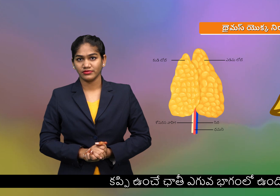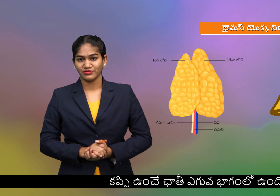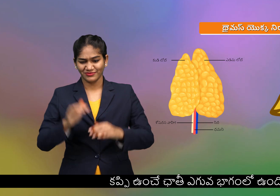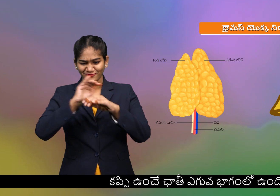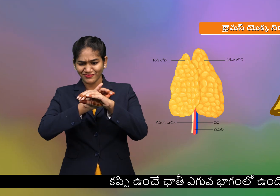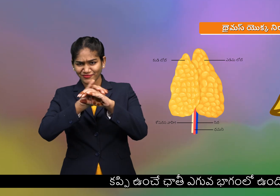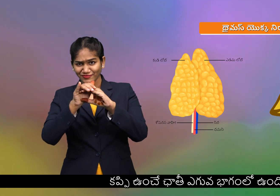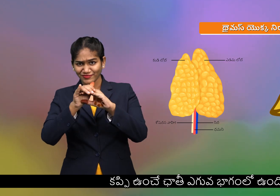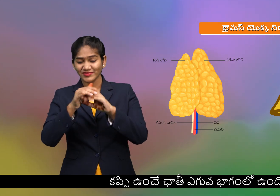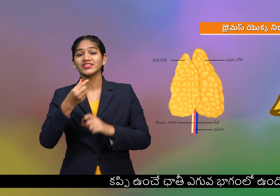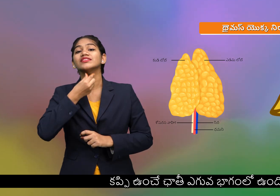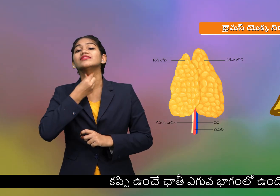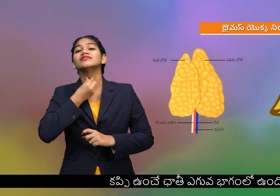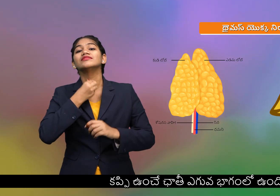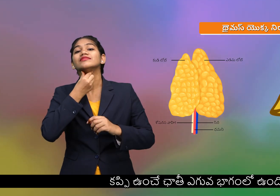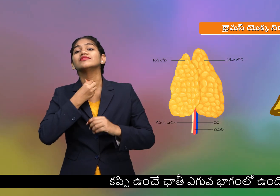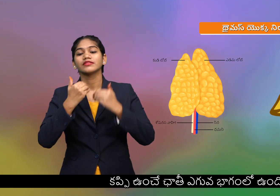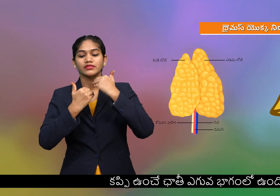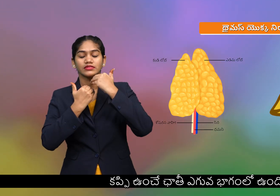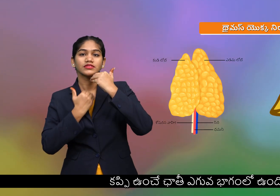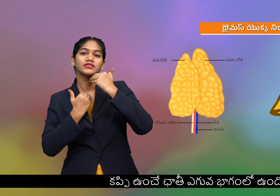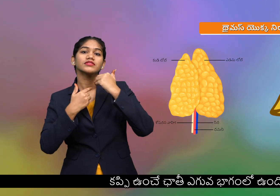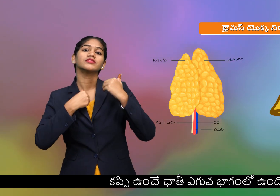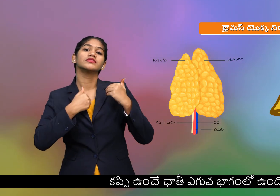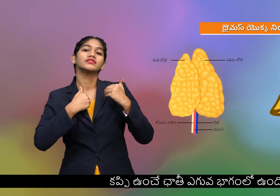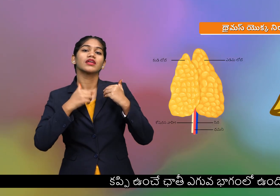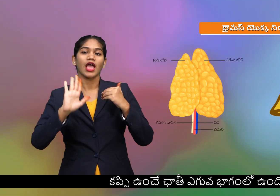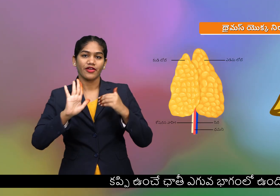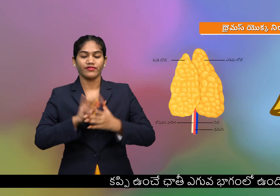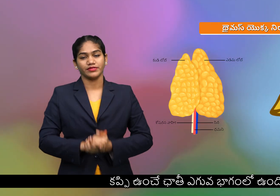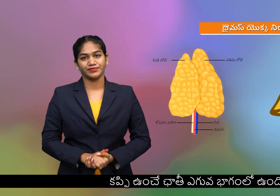కప్పి ఉంచే ఛాతీ ఎగువ భాగంలో ఉంది.